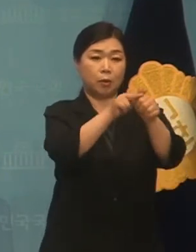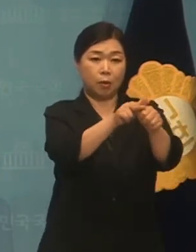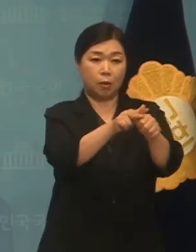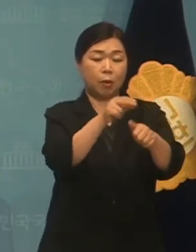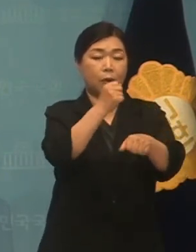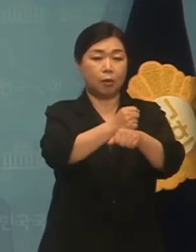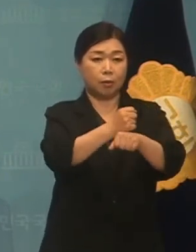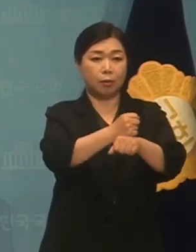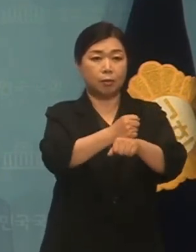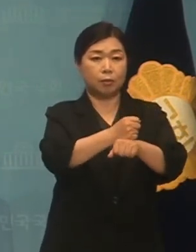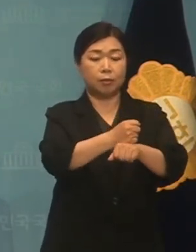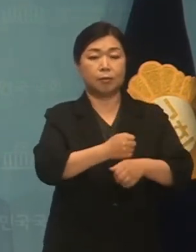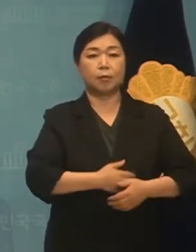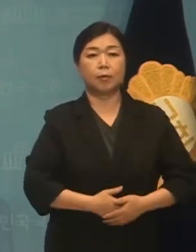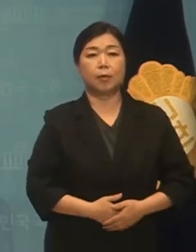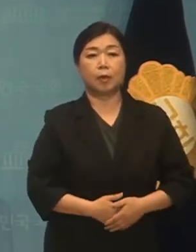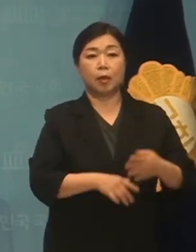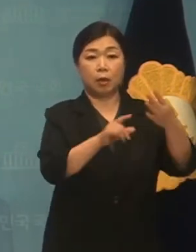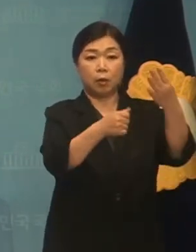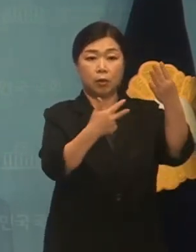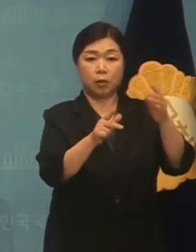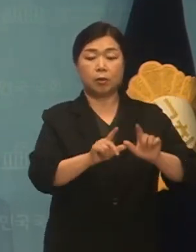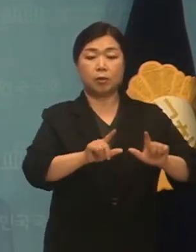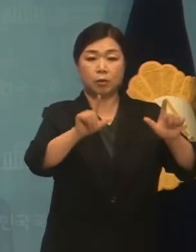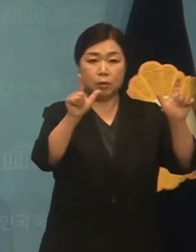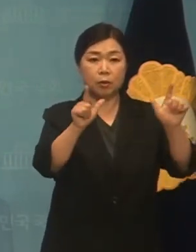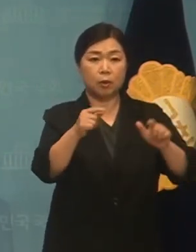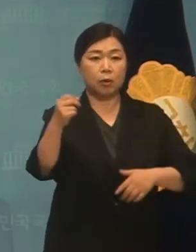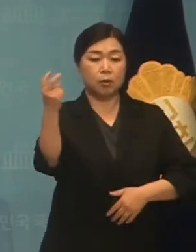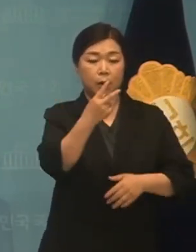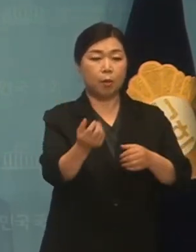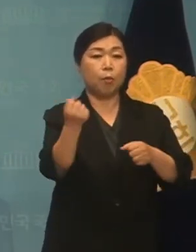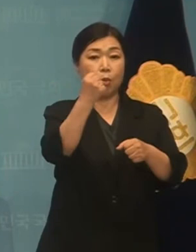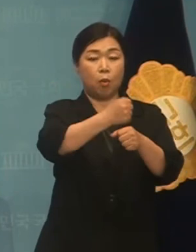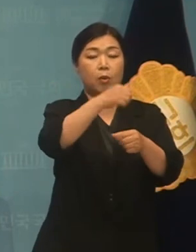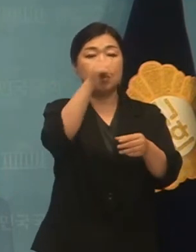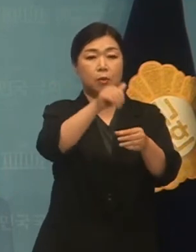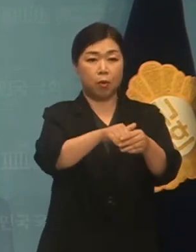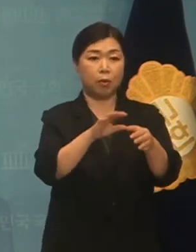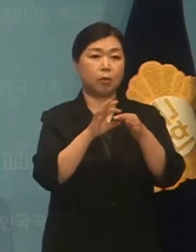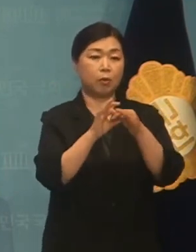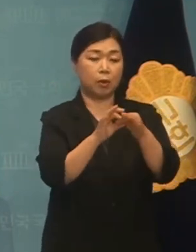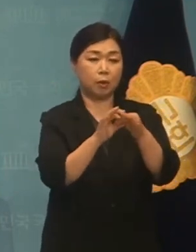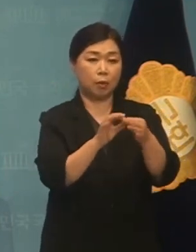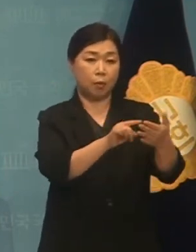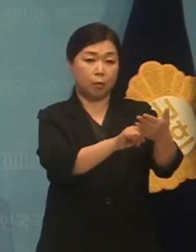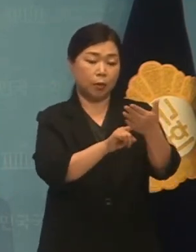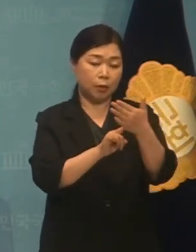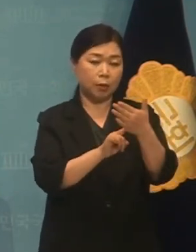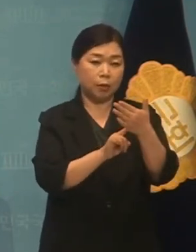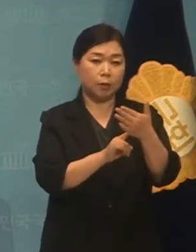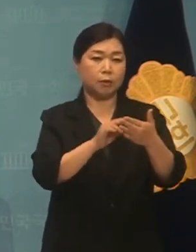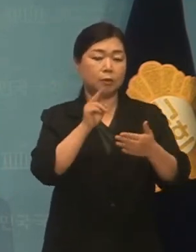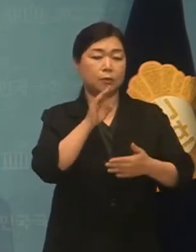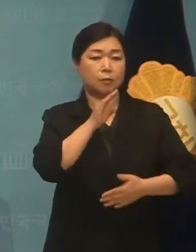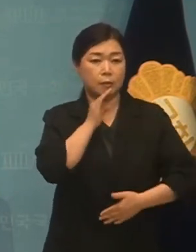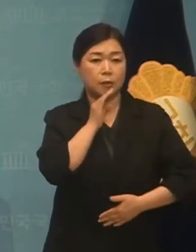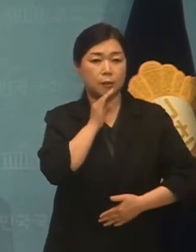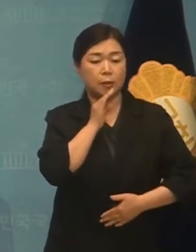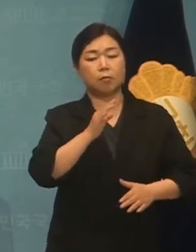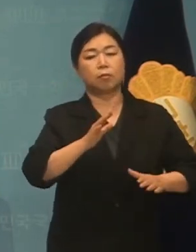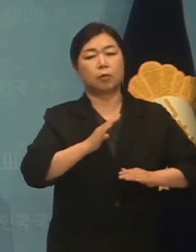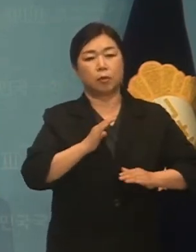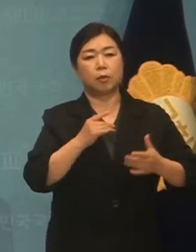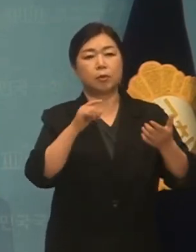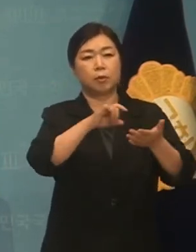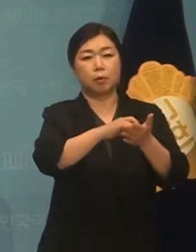합니다. 지난 4월 7일 제 보궐선거를 통해 드러난 민심은 참으로